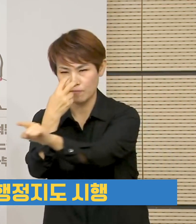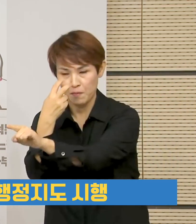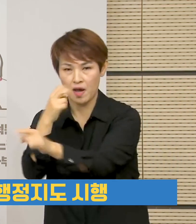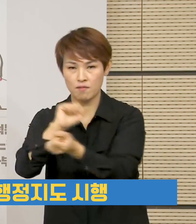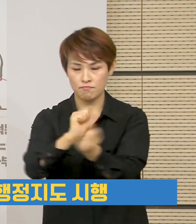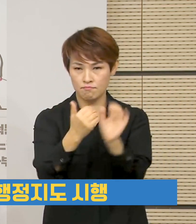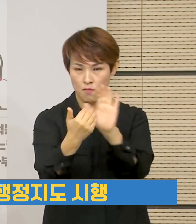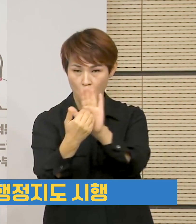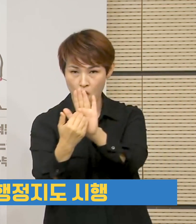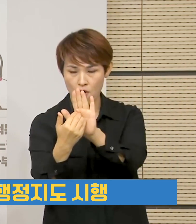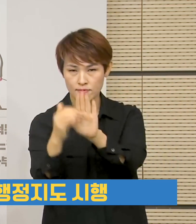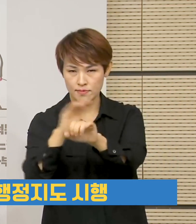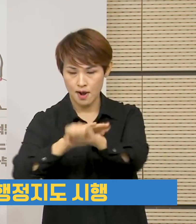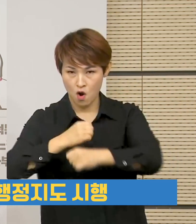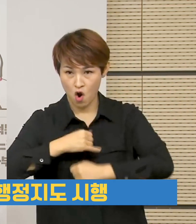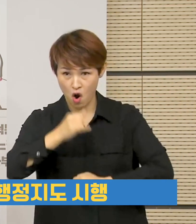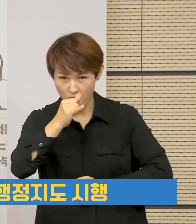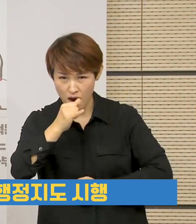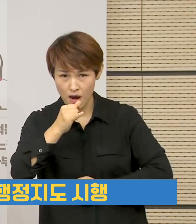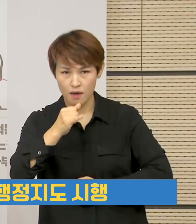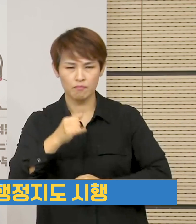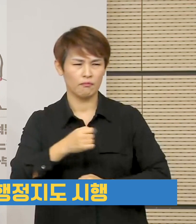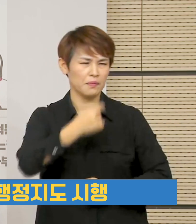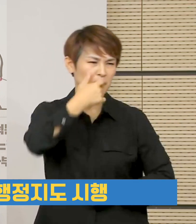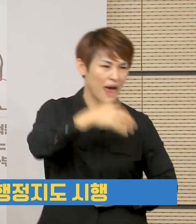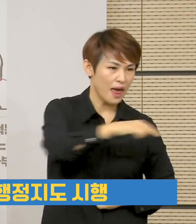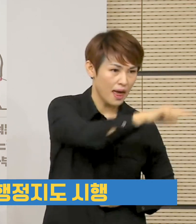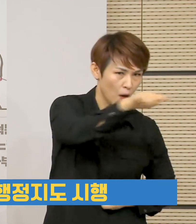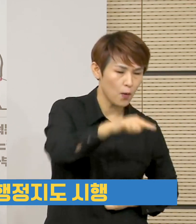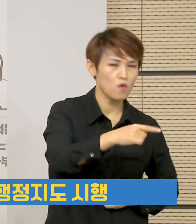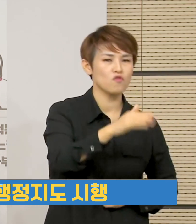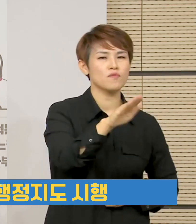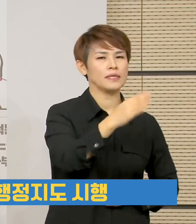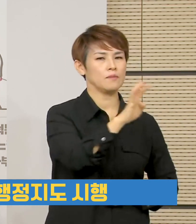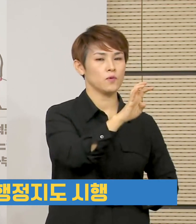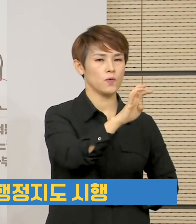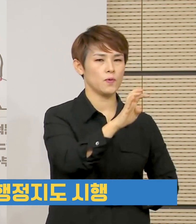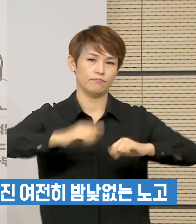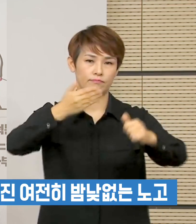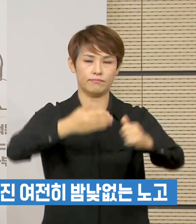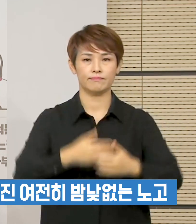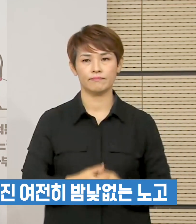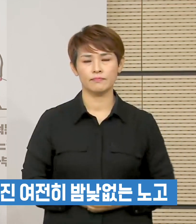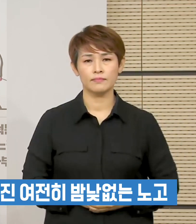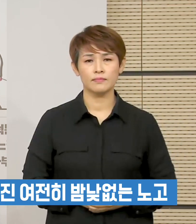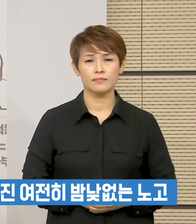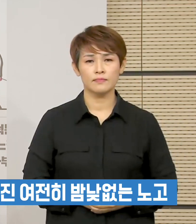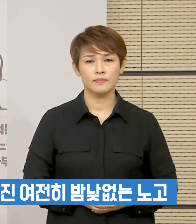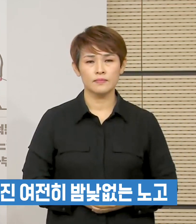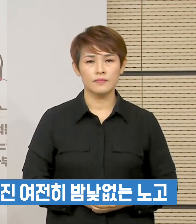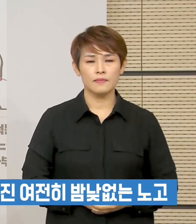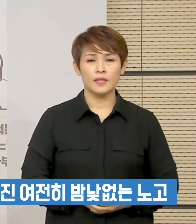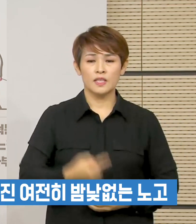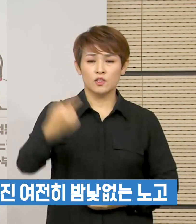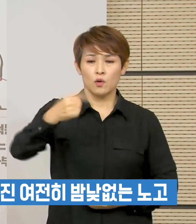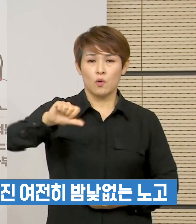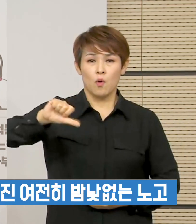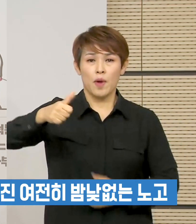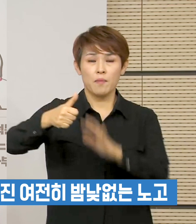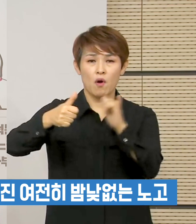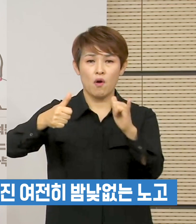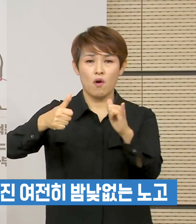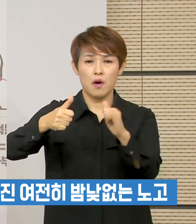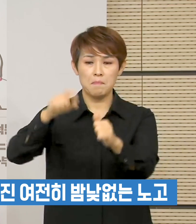수칙 준수가 며 판 954 개 소에 대하여 행정지도를 하였습니다 지금도 약 1500여명의